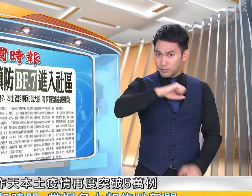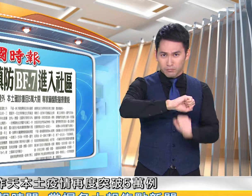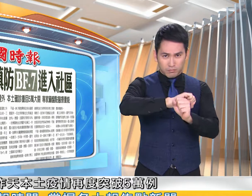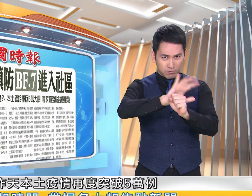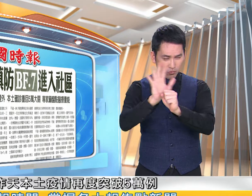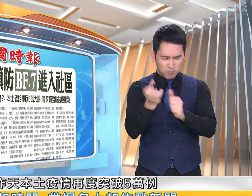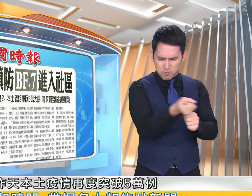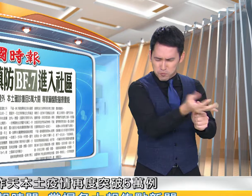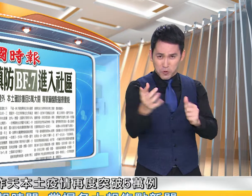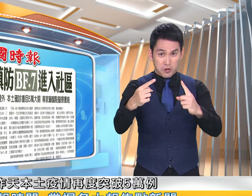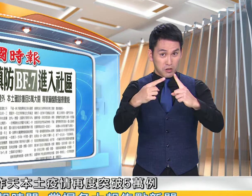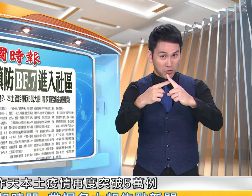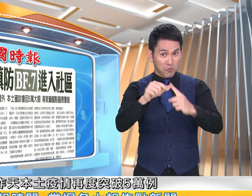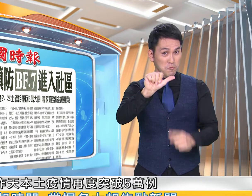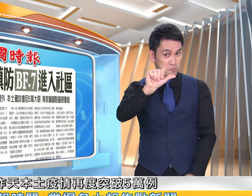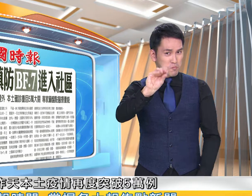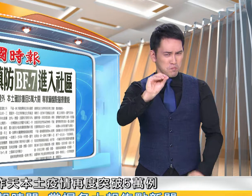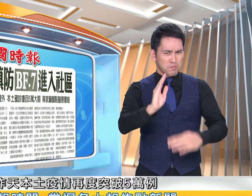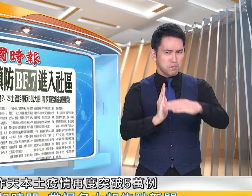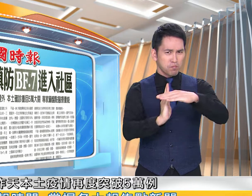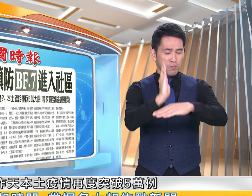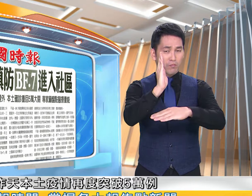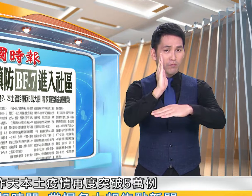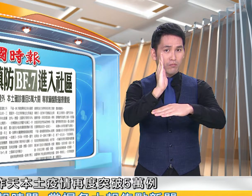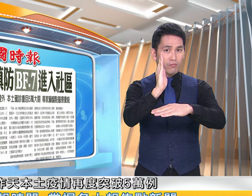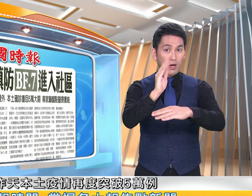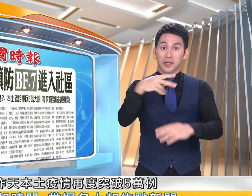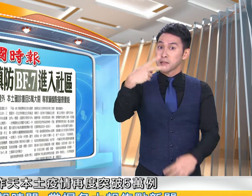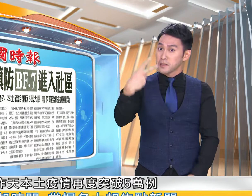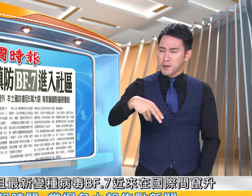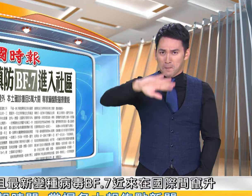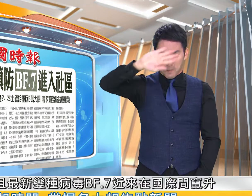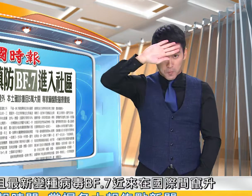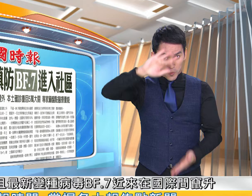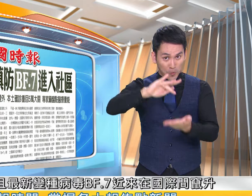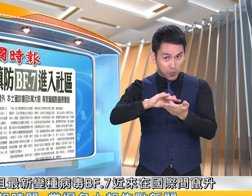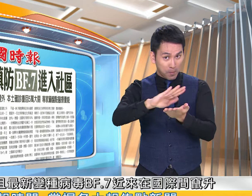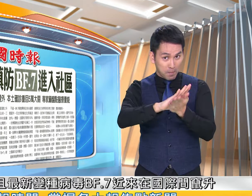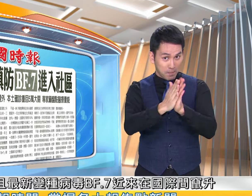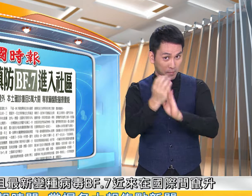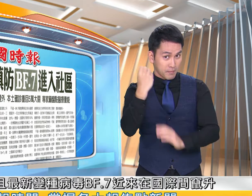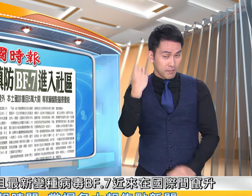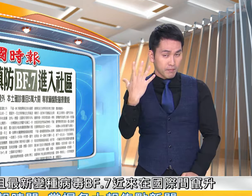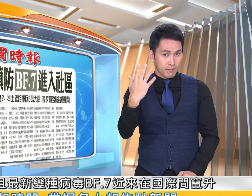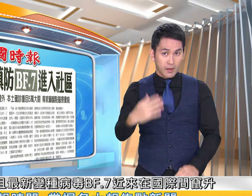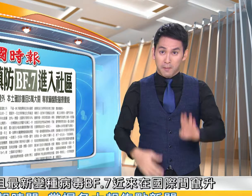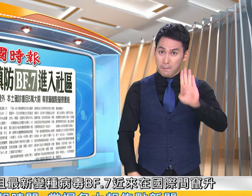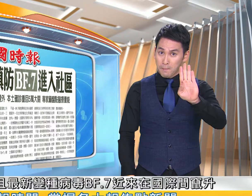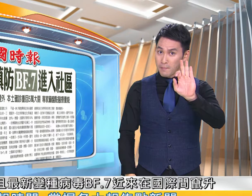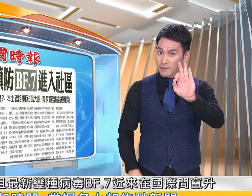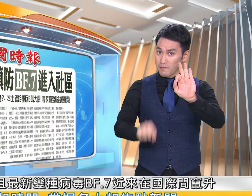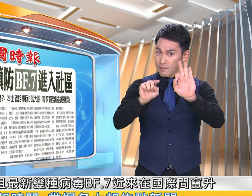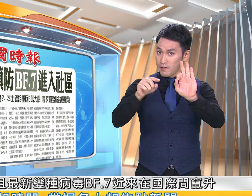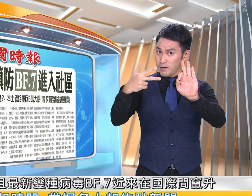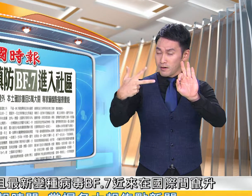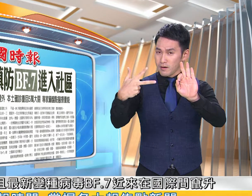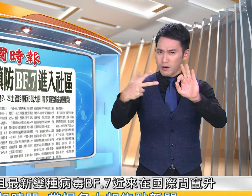土疫情再度突破了50000例，而且最新变种病毒